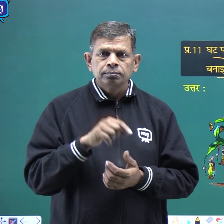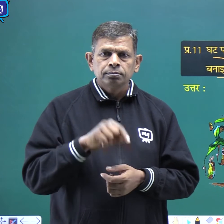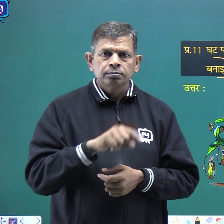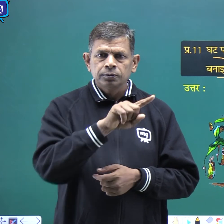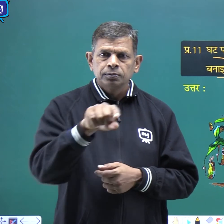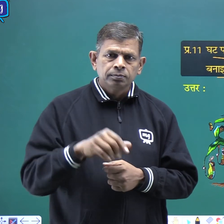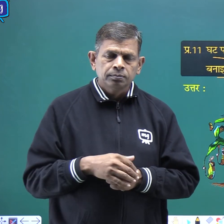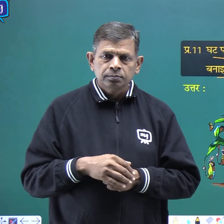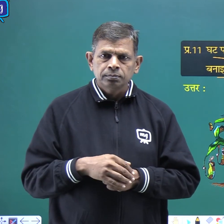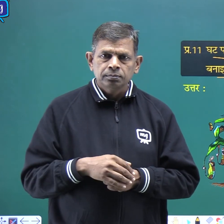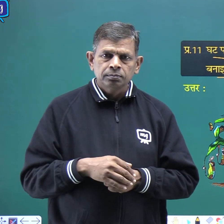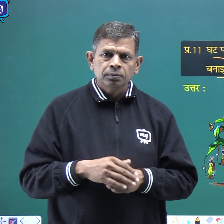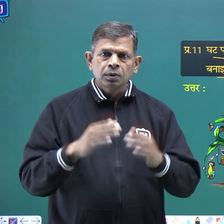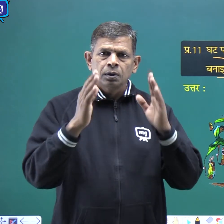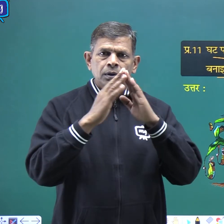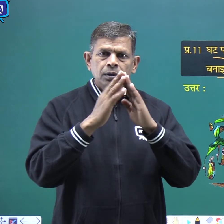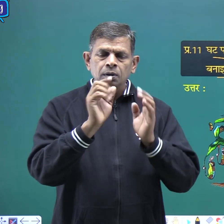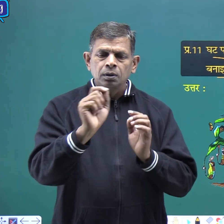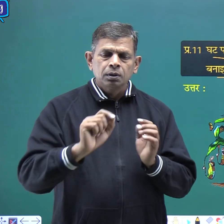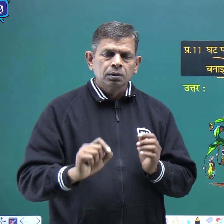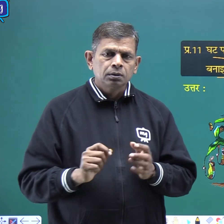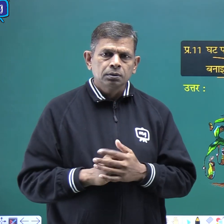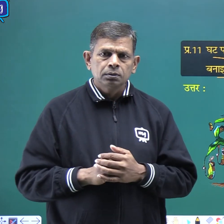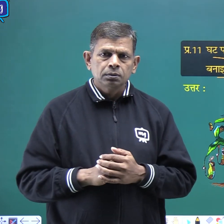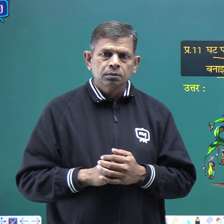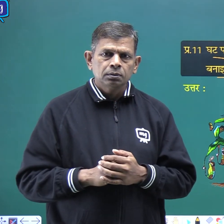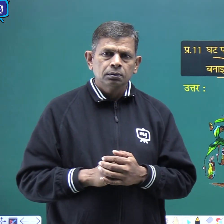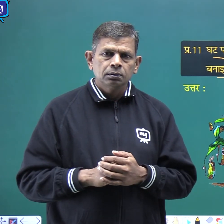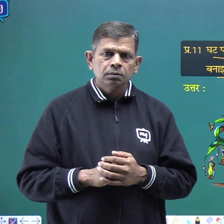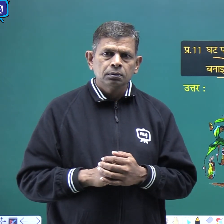आप गृह कार्य करेंगे।